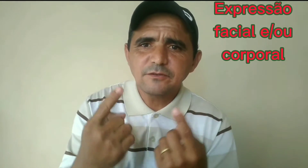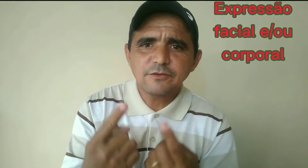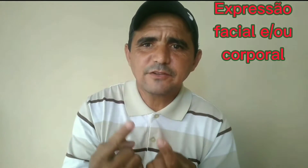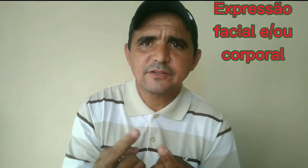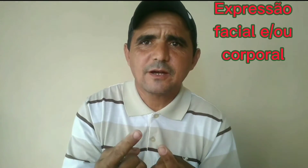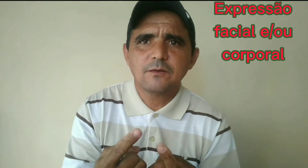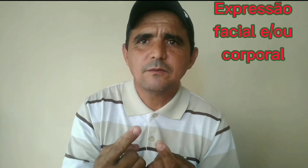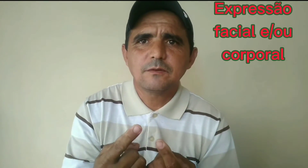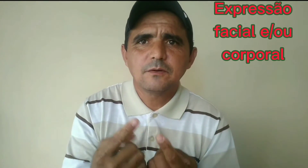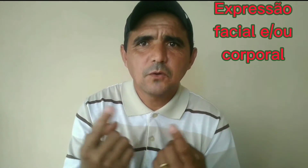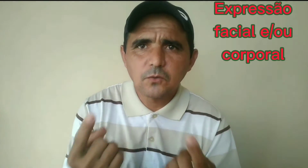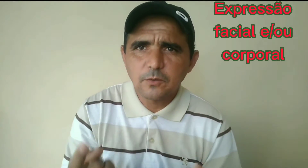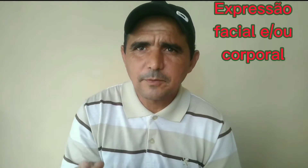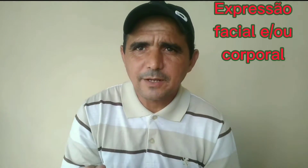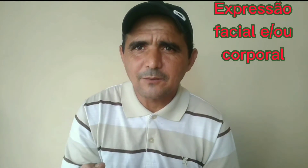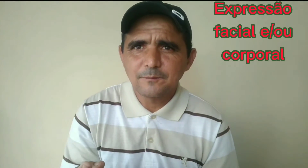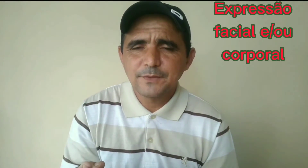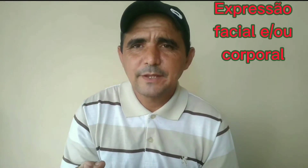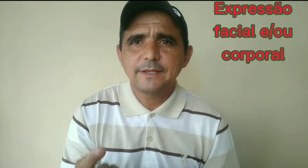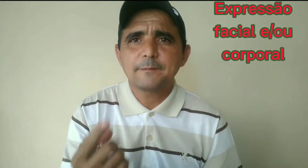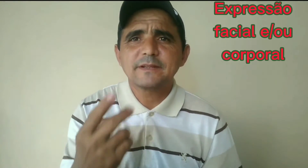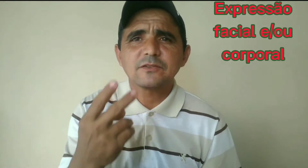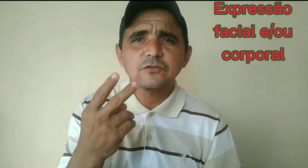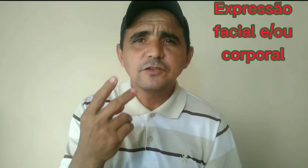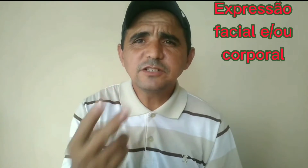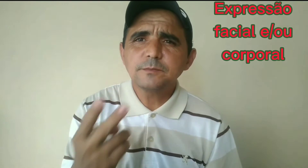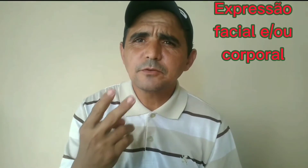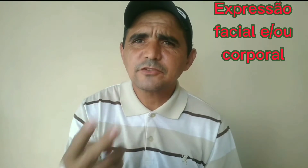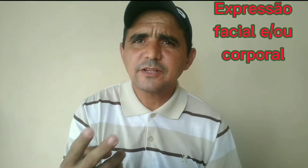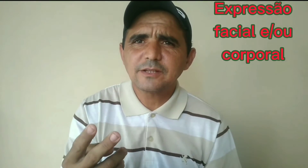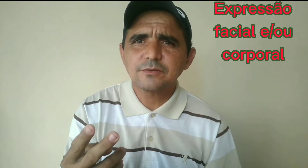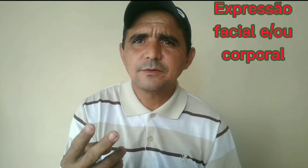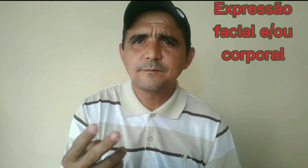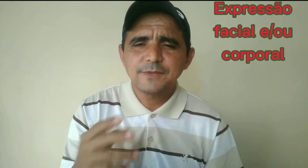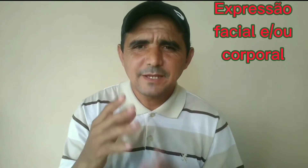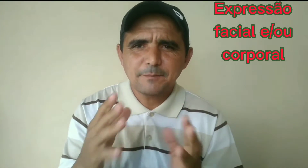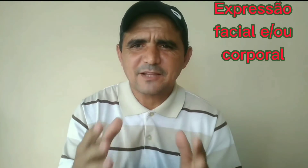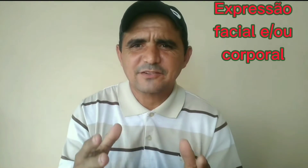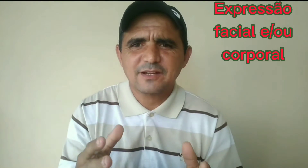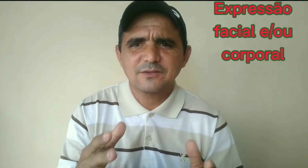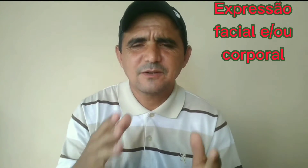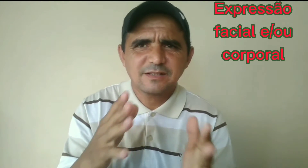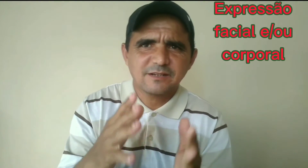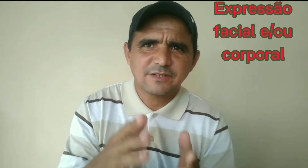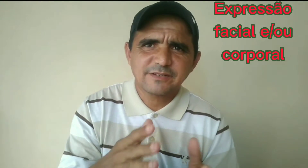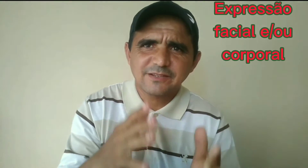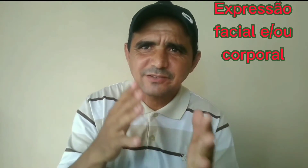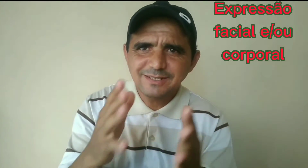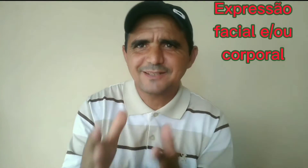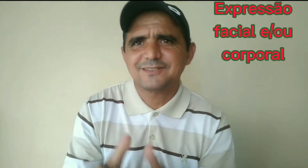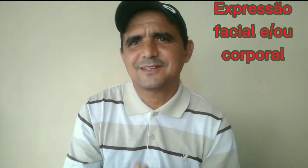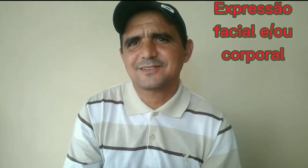expressão facial ou corporal. E apenas 20% é passado através da